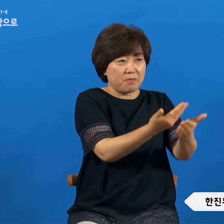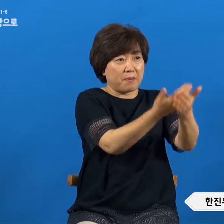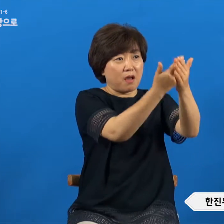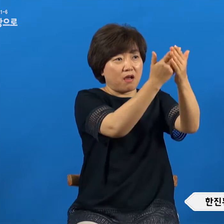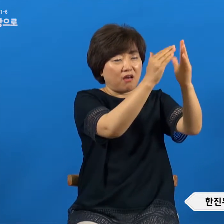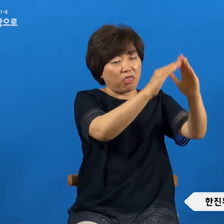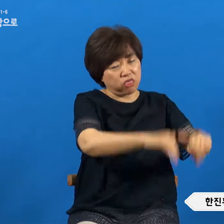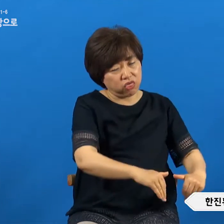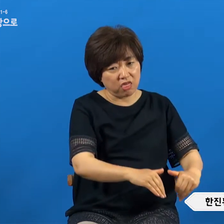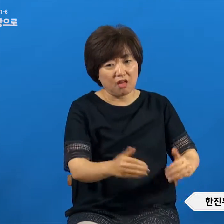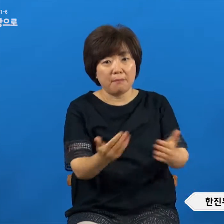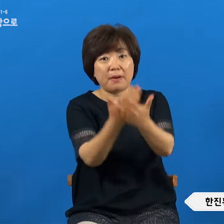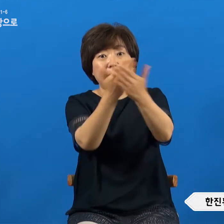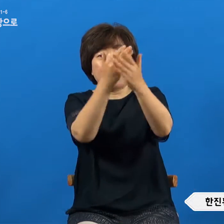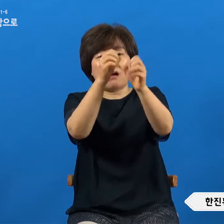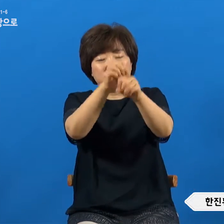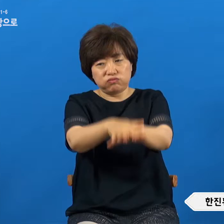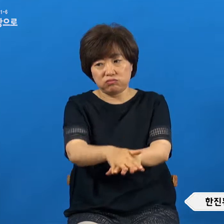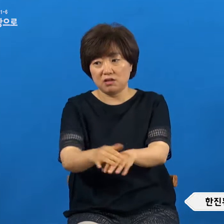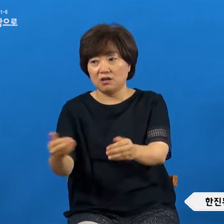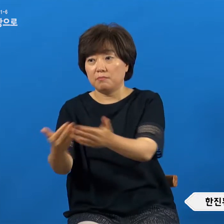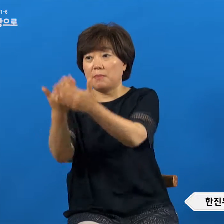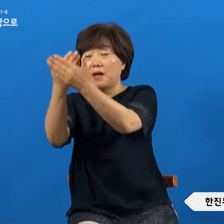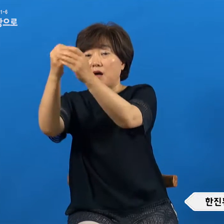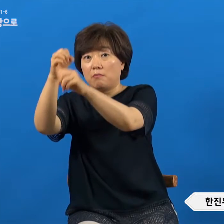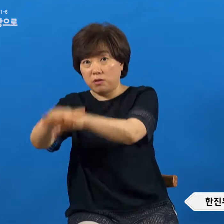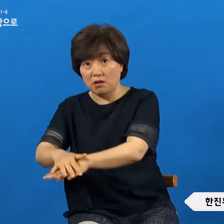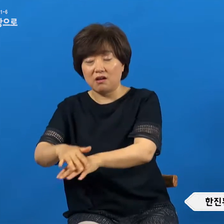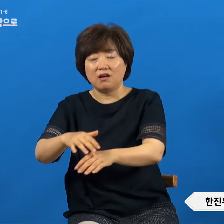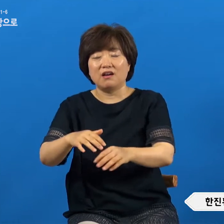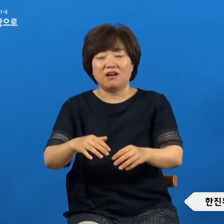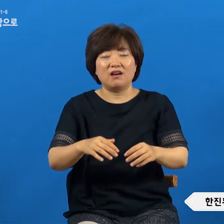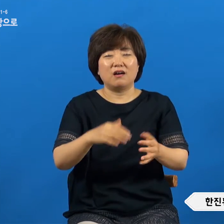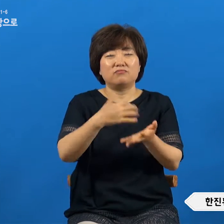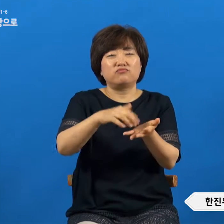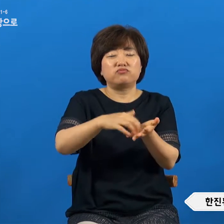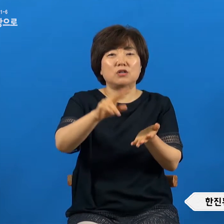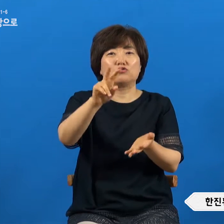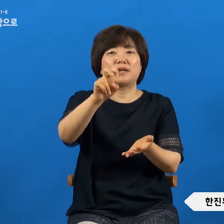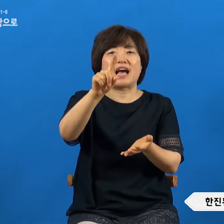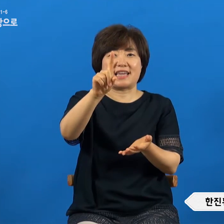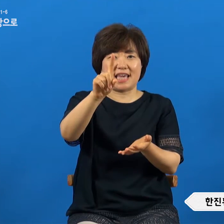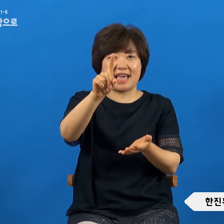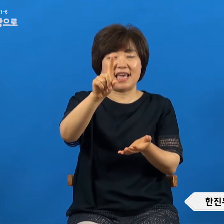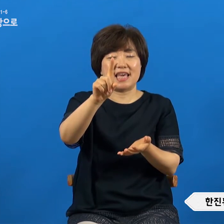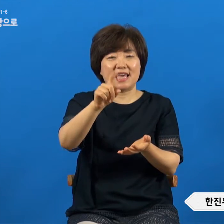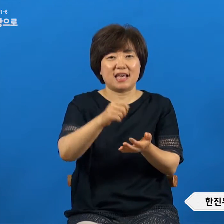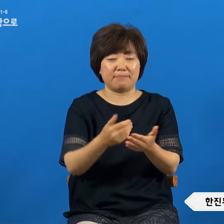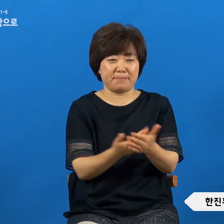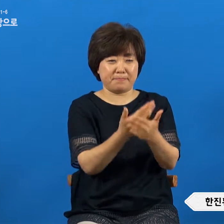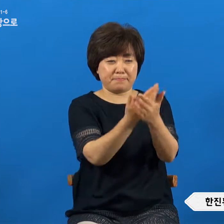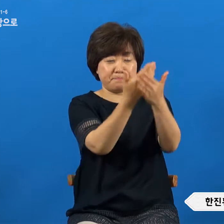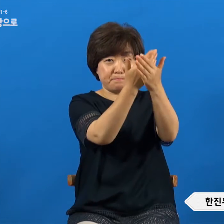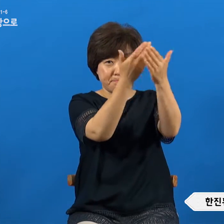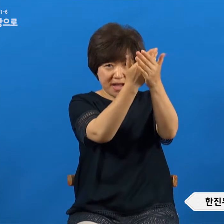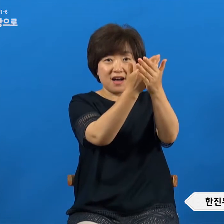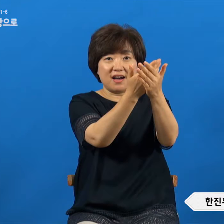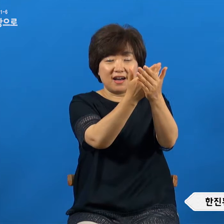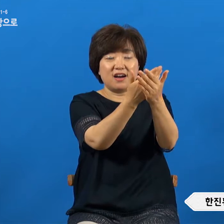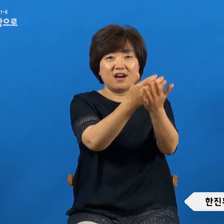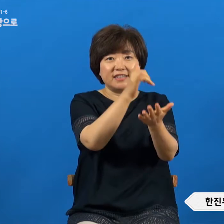문명이 일어나고, 그리고 또 다른 문명이 일어나고, 모두 21개의 문명이 있었다.